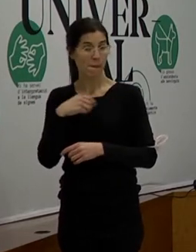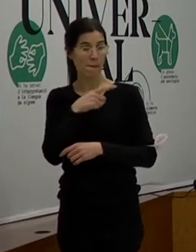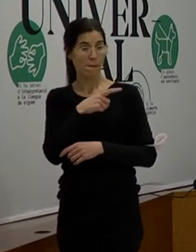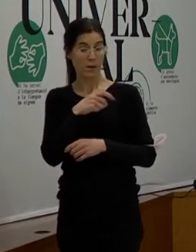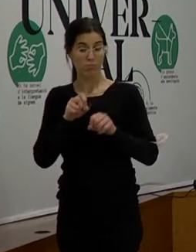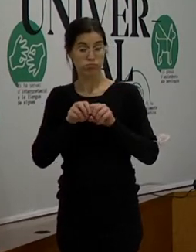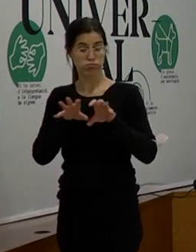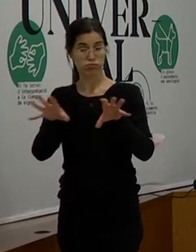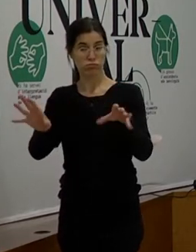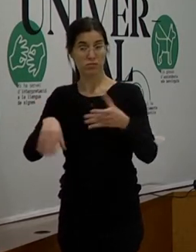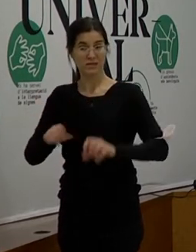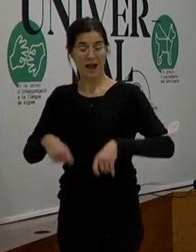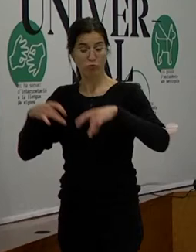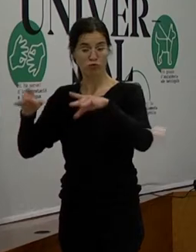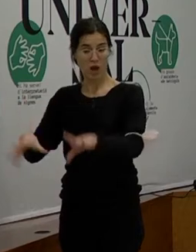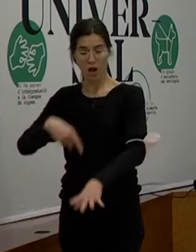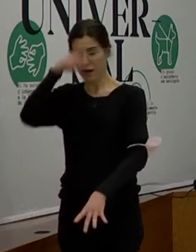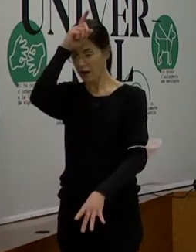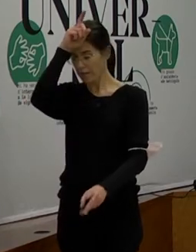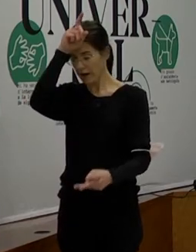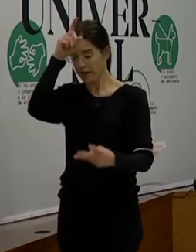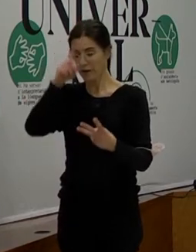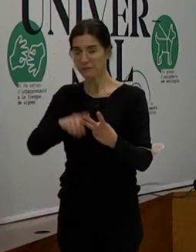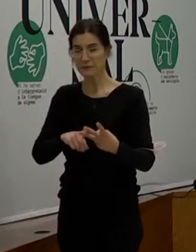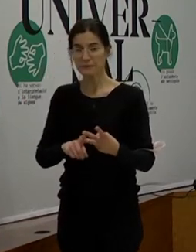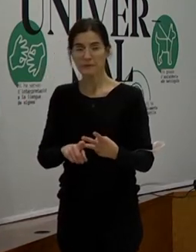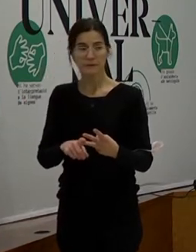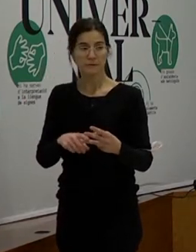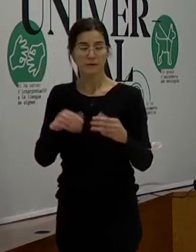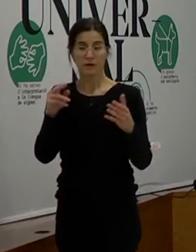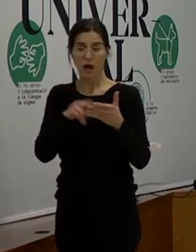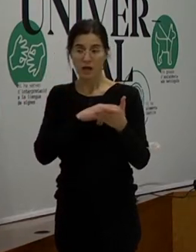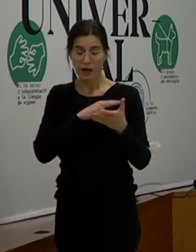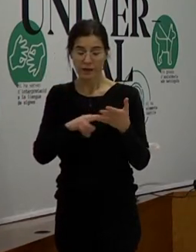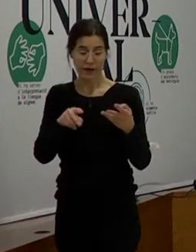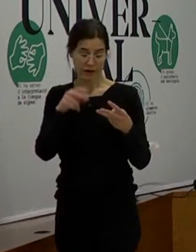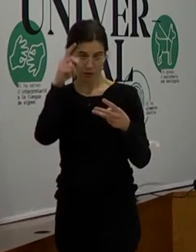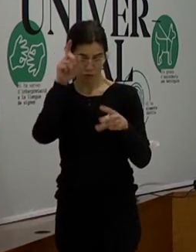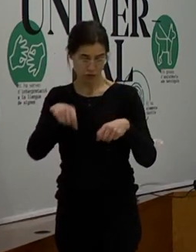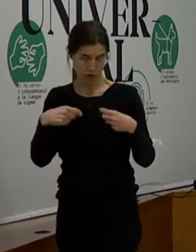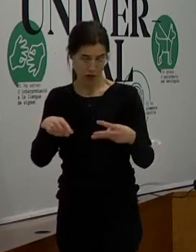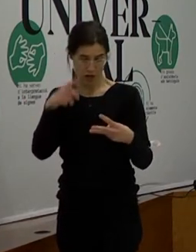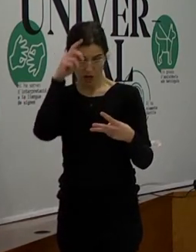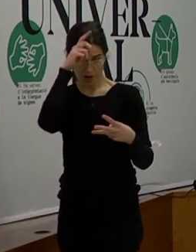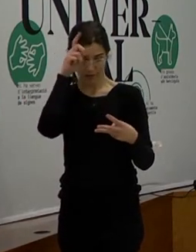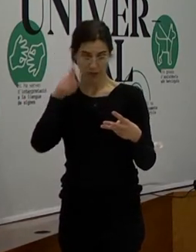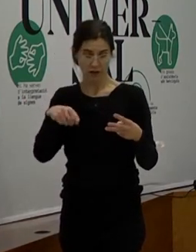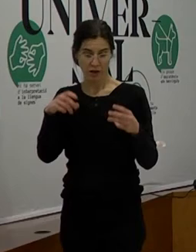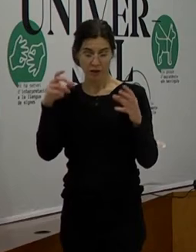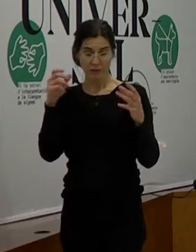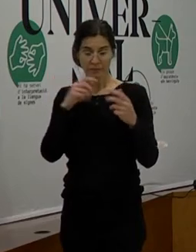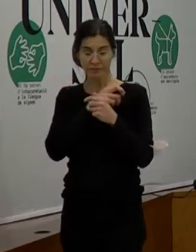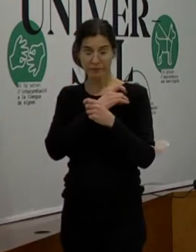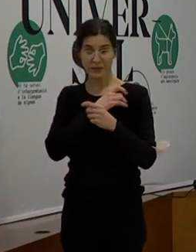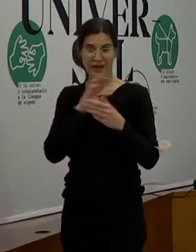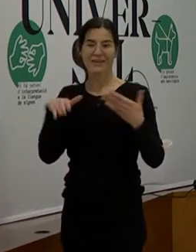esbandir per Austràlia, en Alemanya, en Anglaterra, en Austràlia, en Alemanya, en Irlanda i ara ha arribat